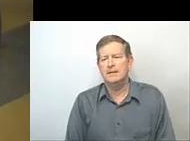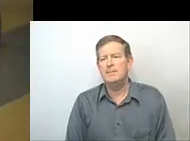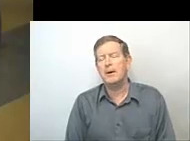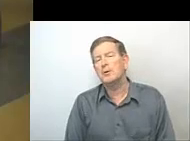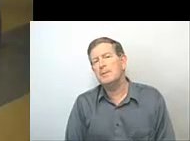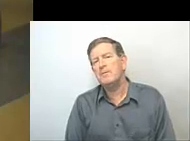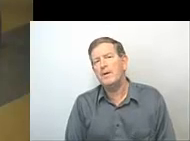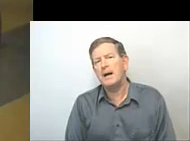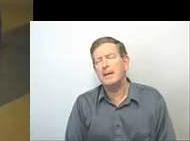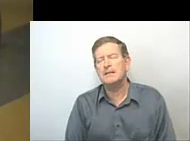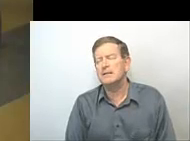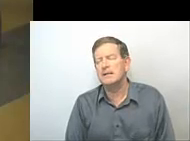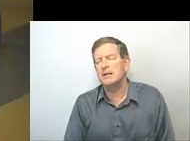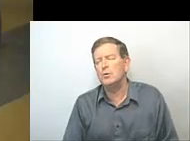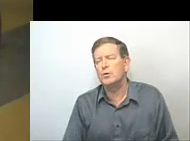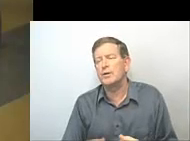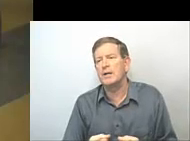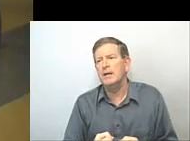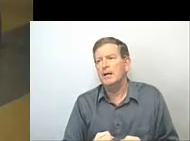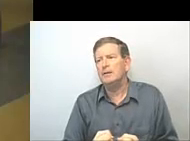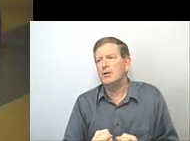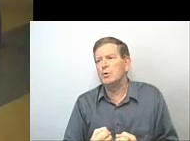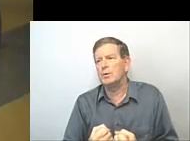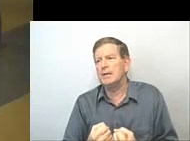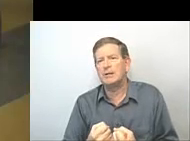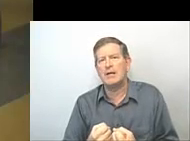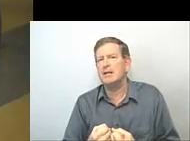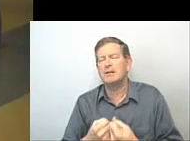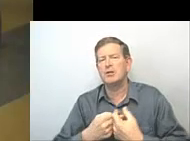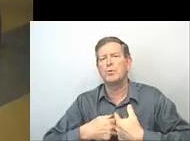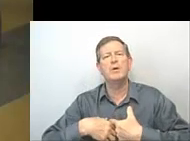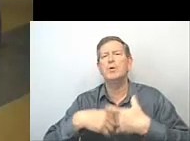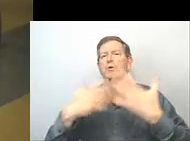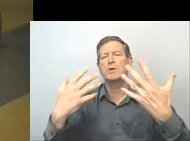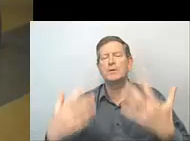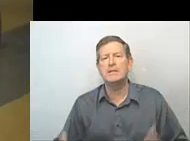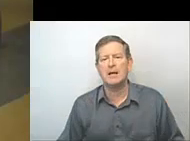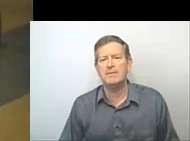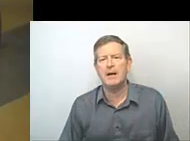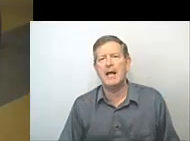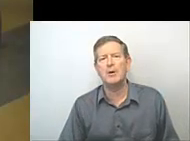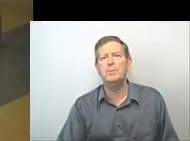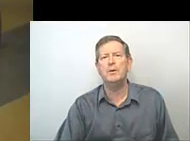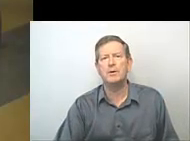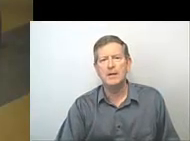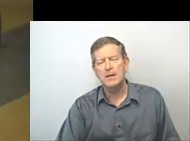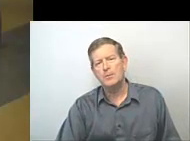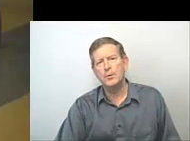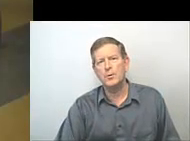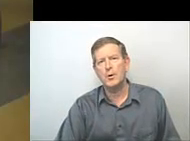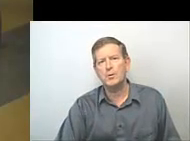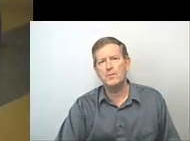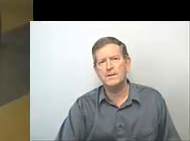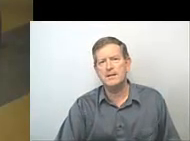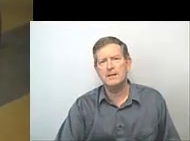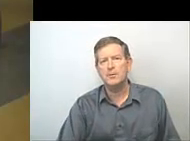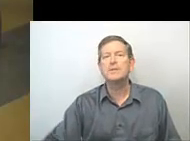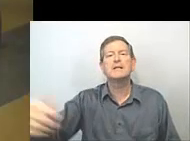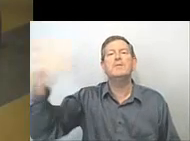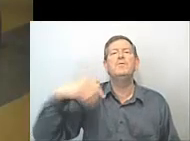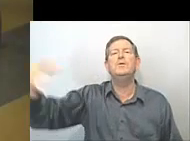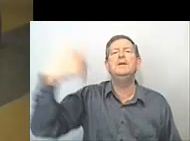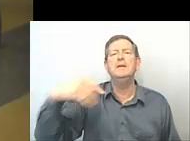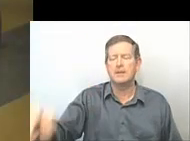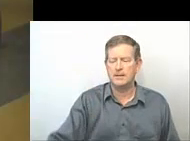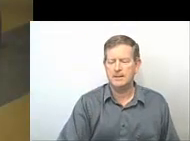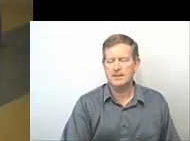beaux-parents, les parents de ma femme, et c'était toujours des journées très, très joyeuses quand ils arrivaient à l'aéroport pour nous rendre visite. Donc